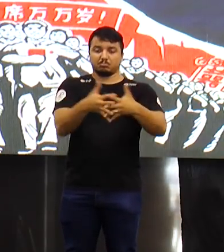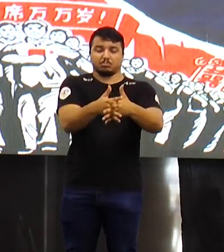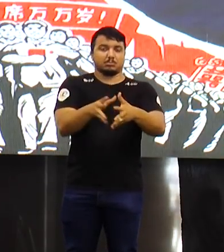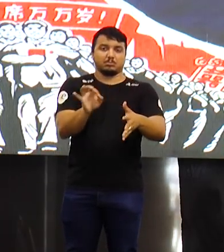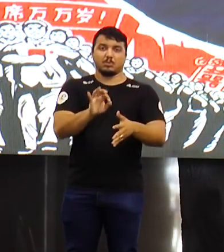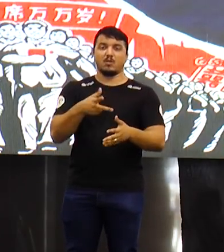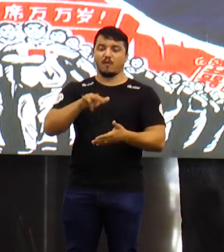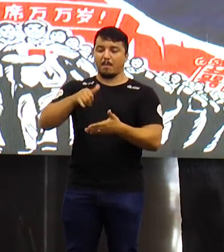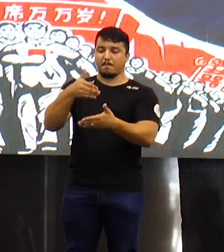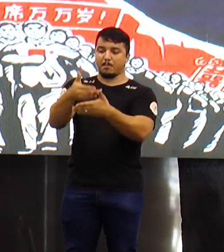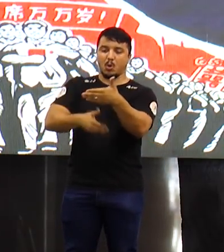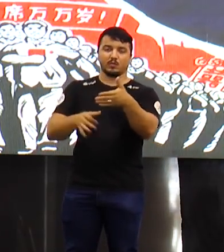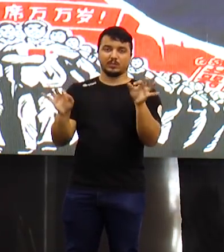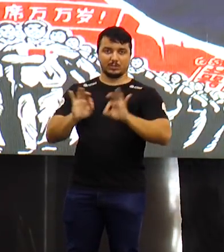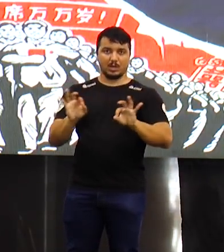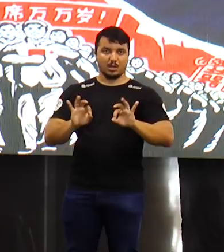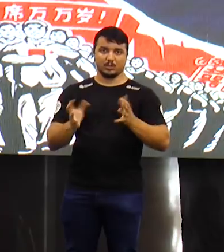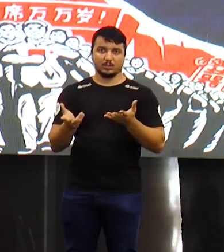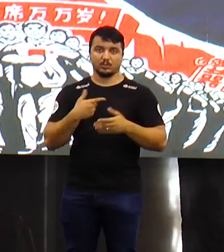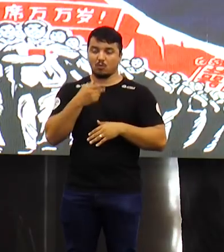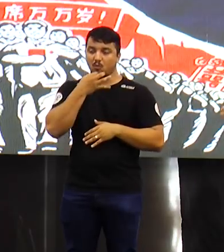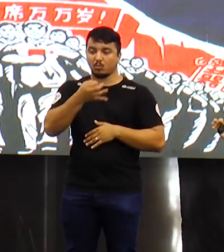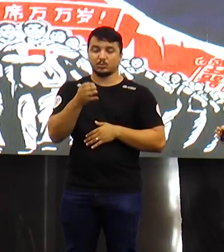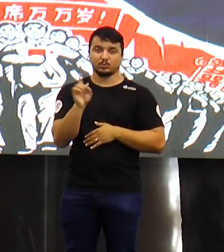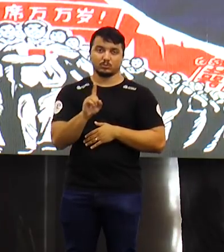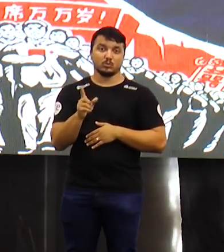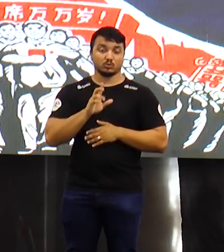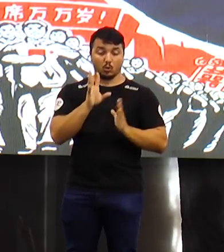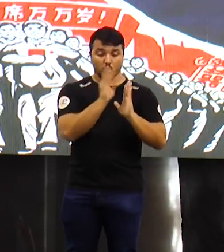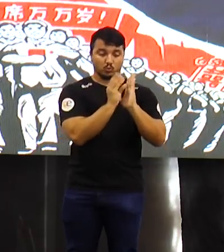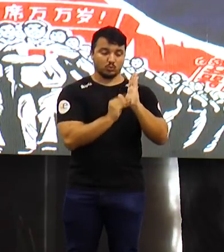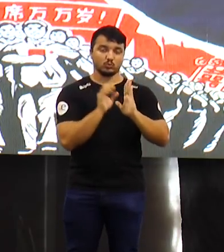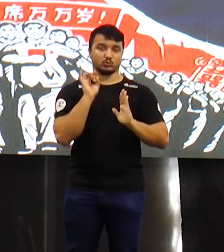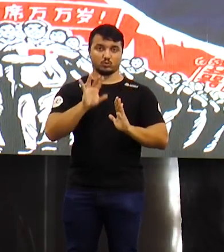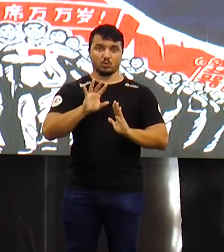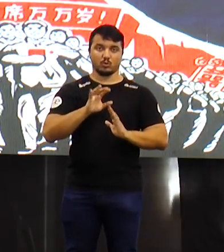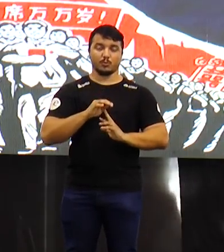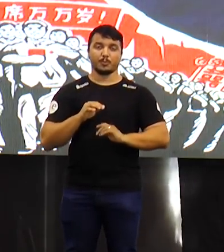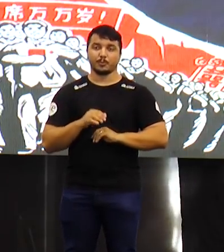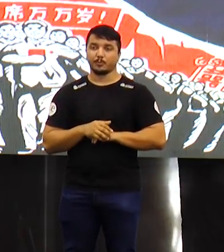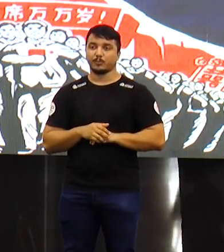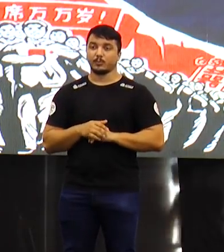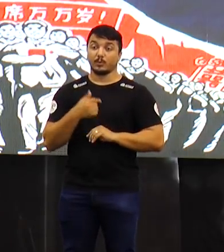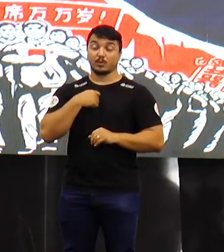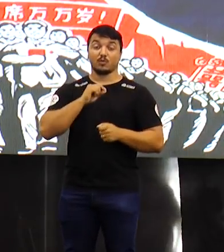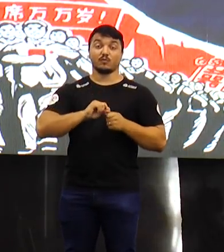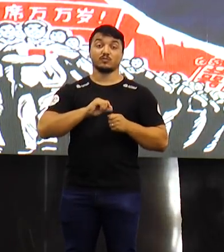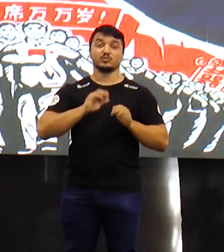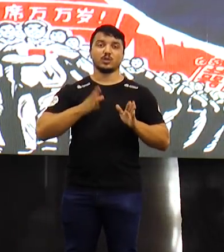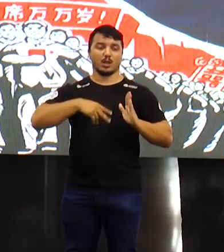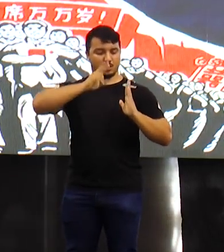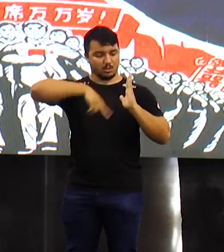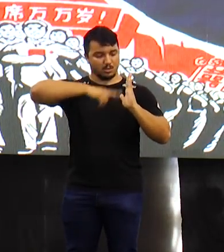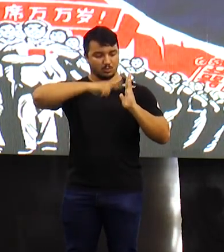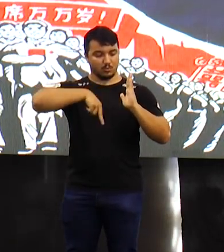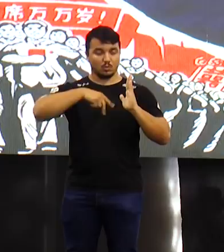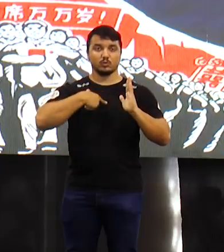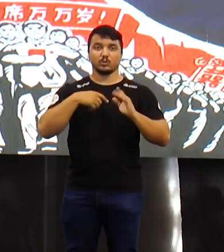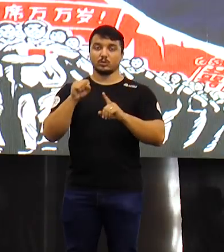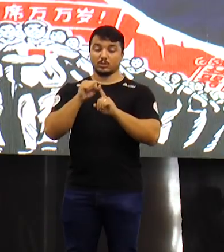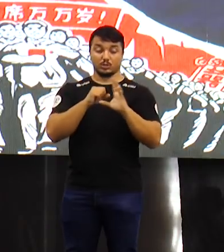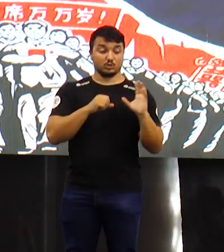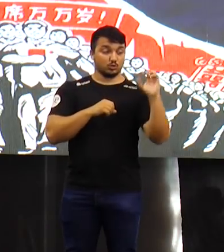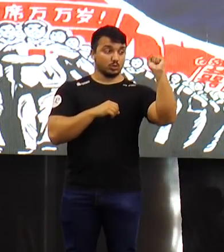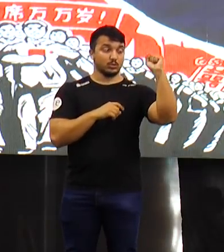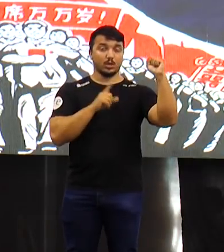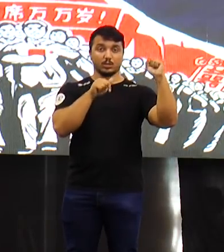na prova. Então vamos pensar no contexto do conteúdo apenas. Eu fiz essa leitura.